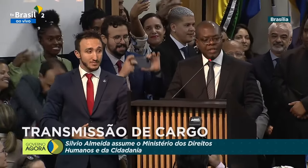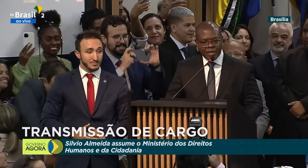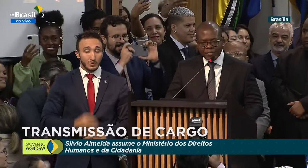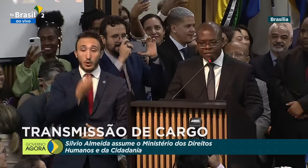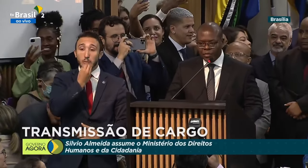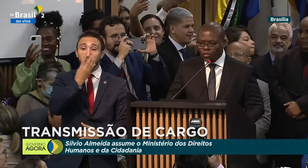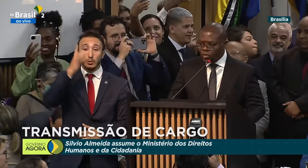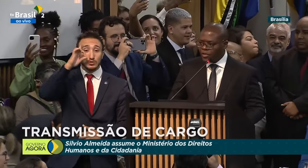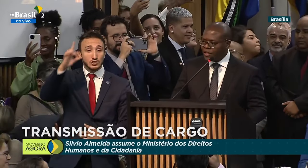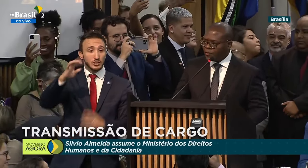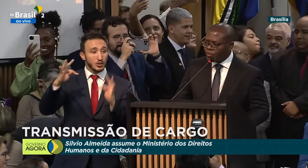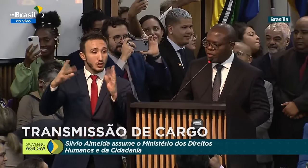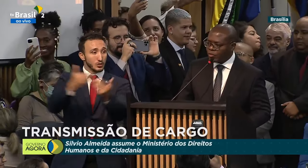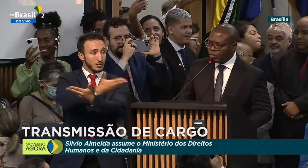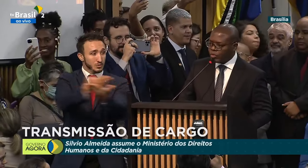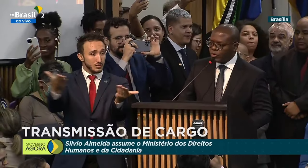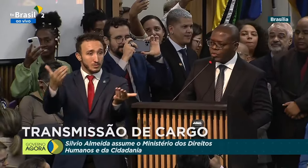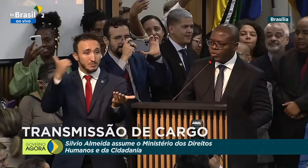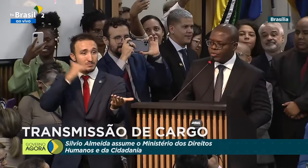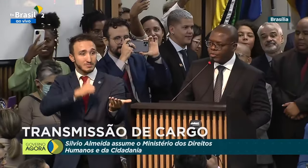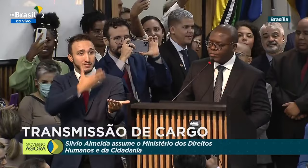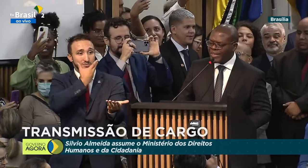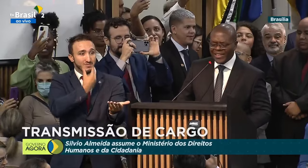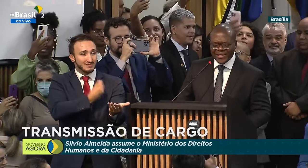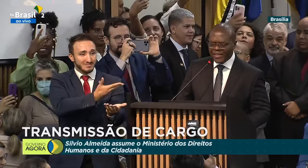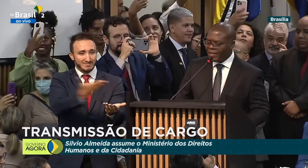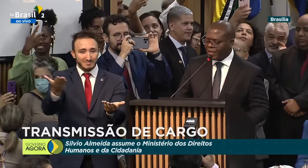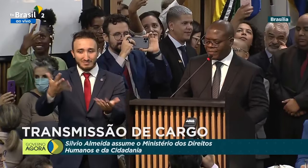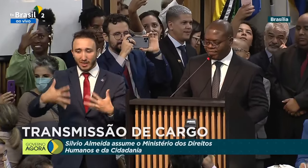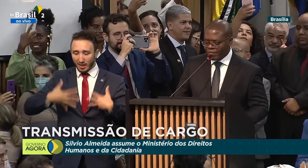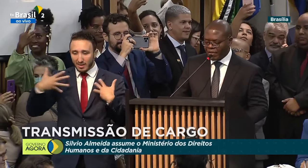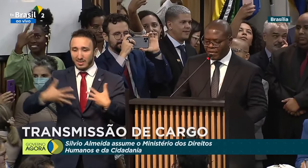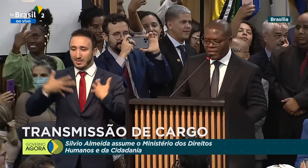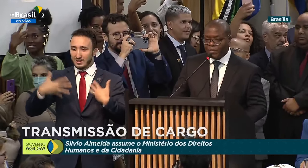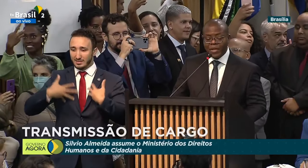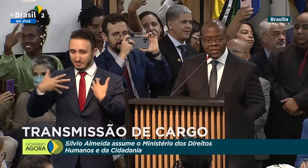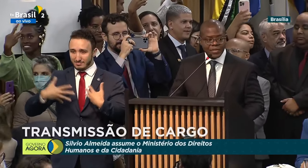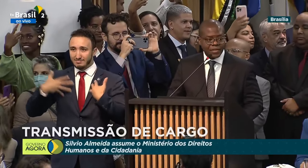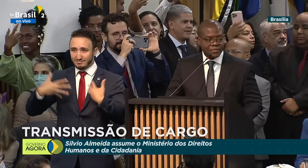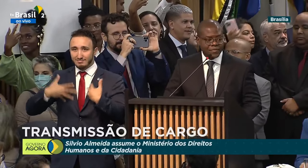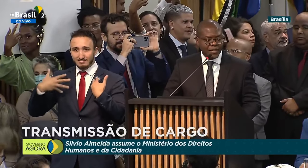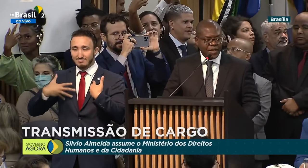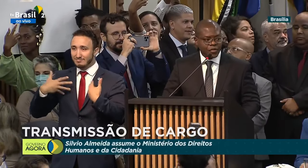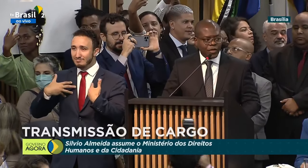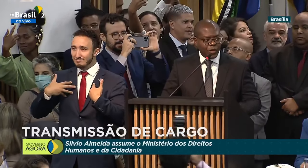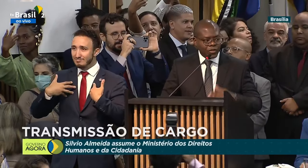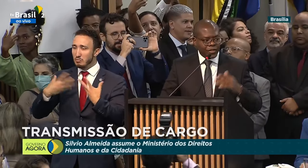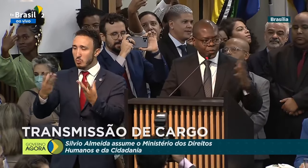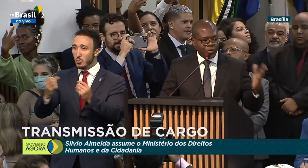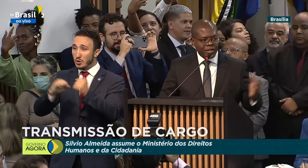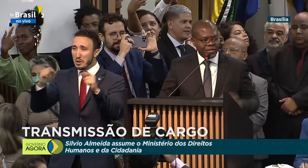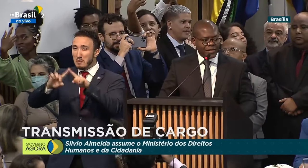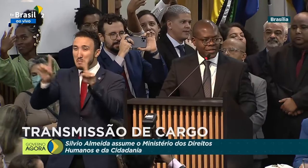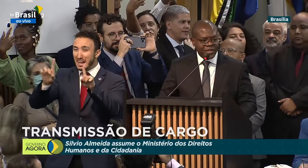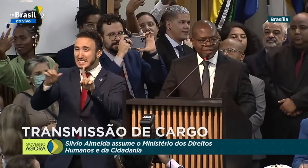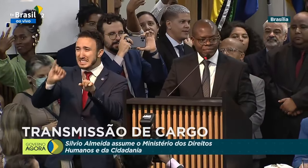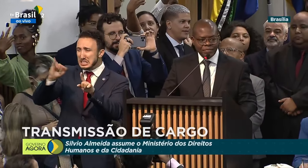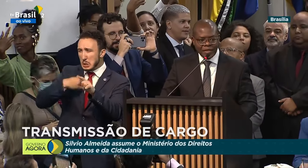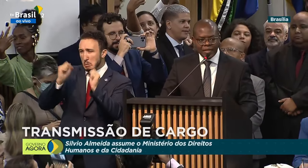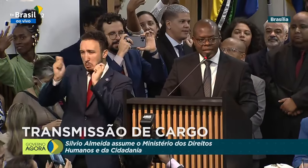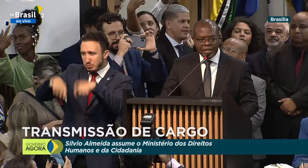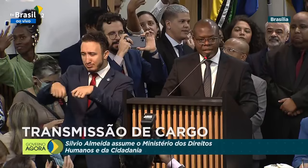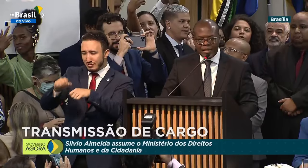Bom dia a todas Bom dia a todos uma alegria imensa mas qualquer coisa que eu pudesse